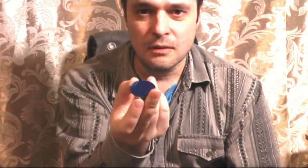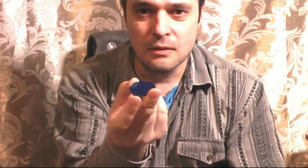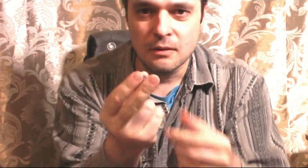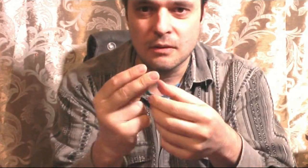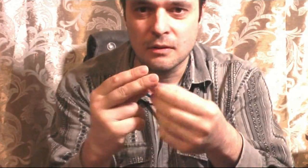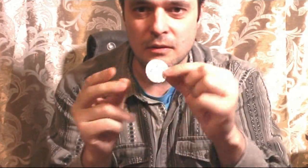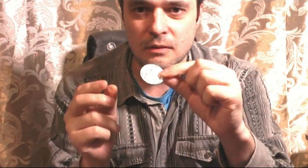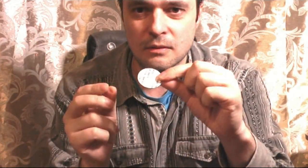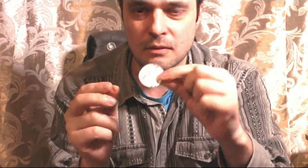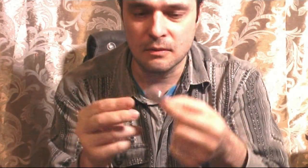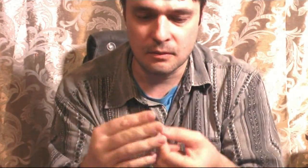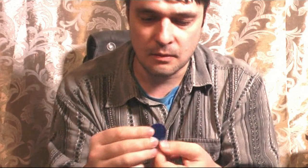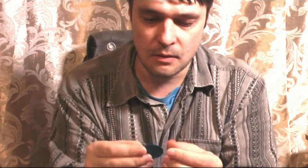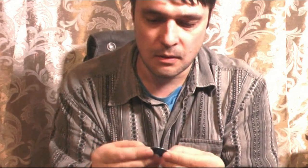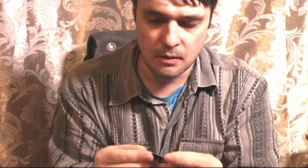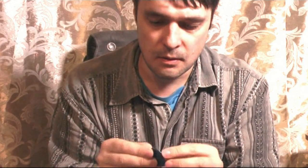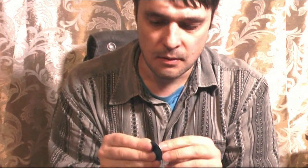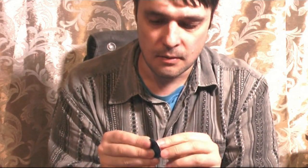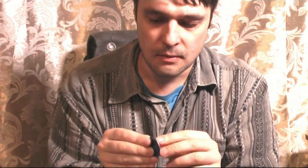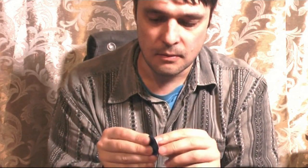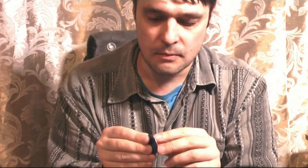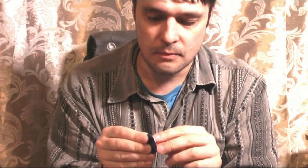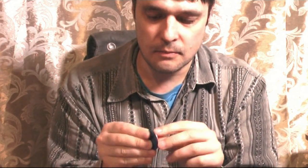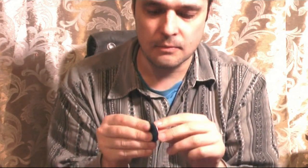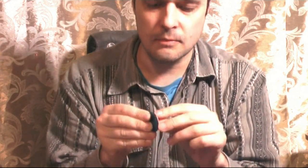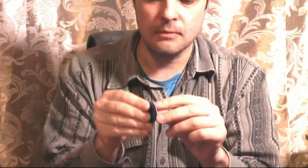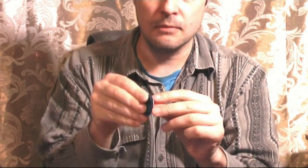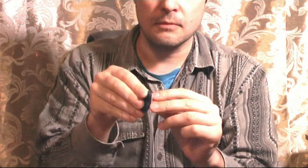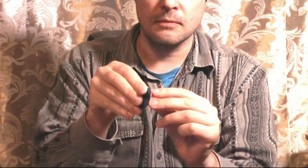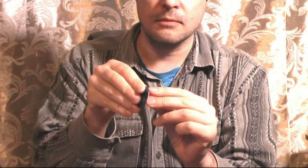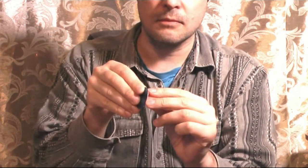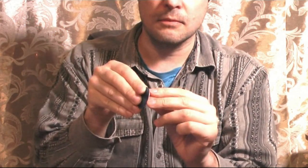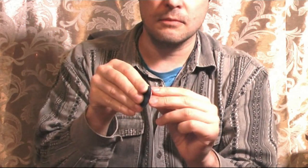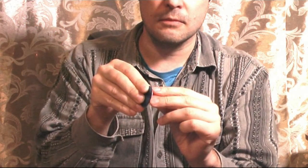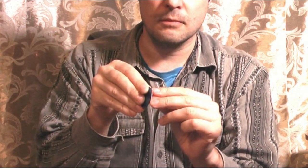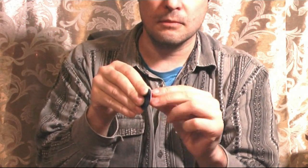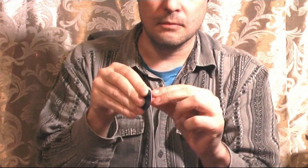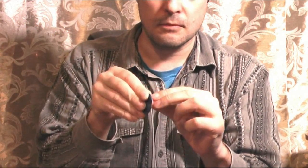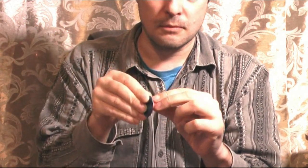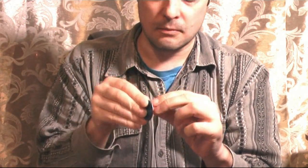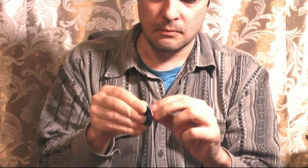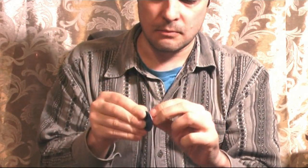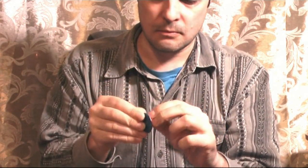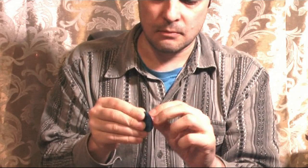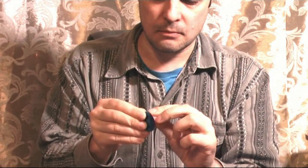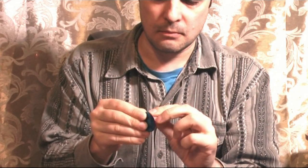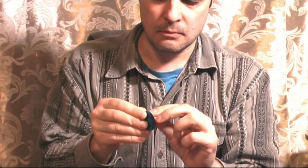подпорта это, в общем-то, штатная ситуация. Даже если пойдет дождь или снег, это мало что изменит. Река вновь наполнится только когда